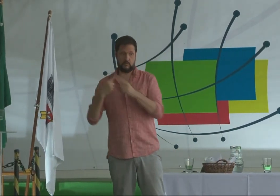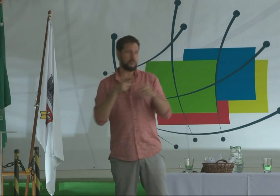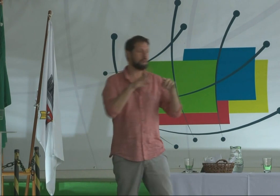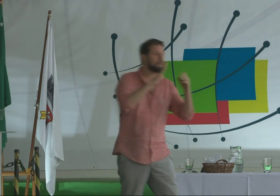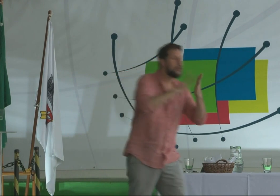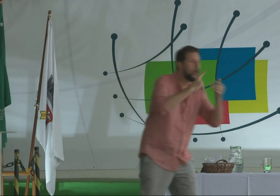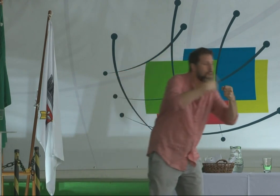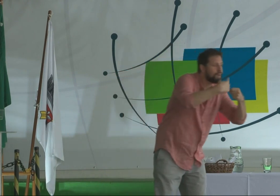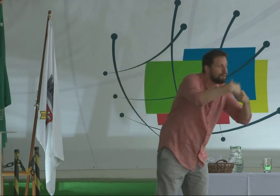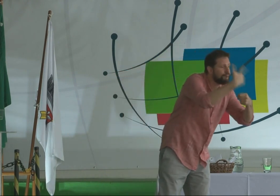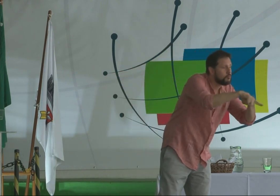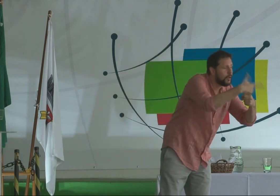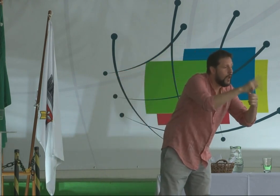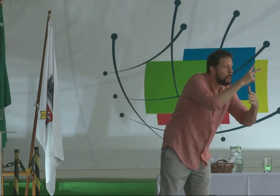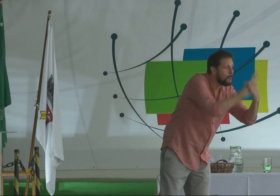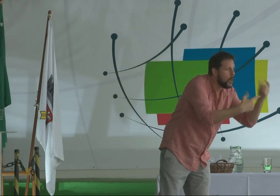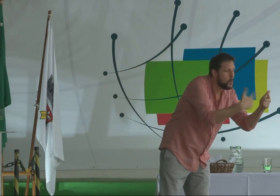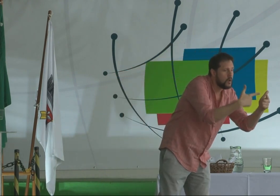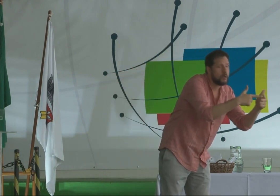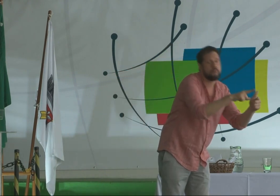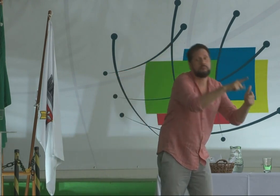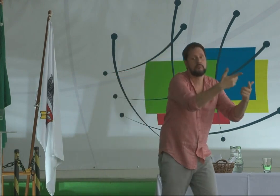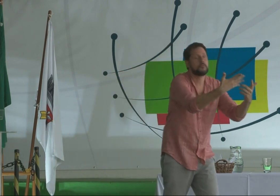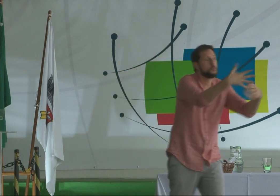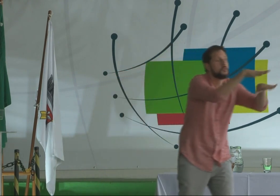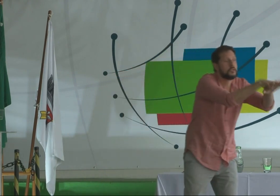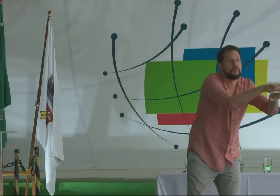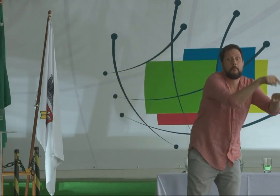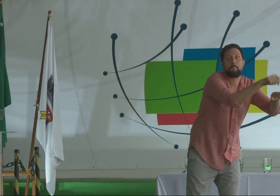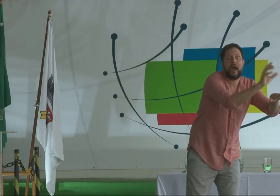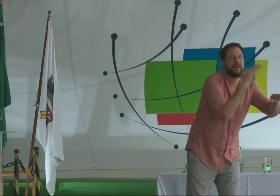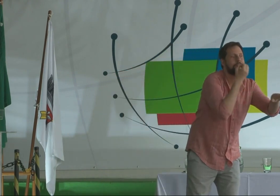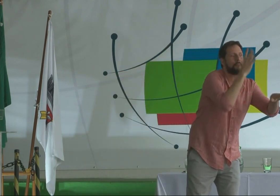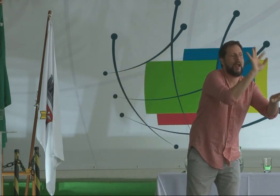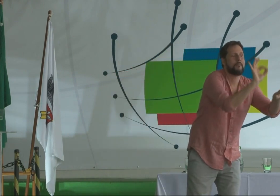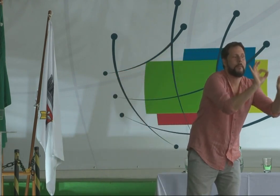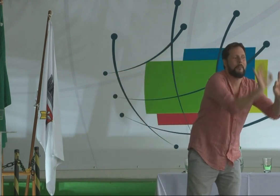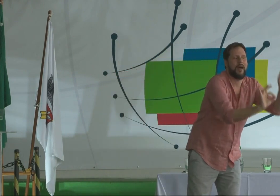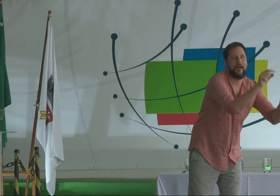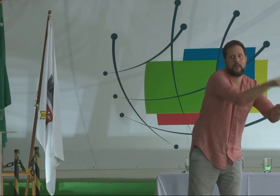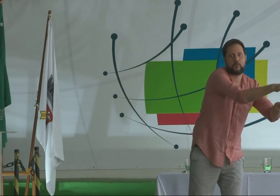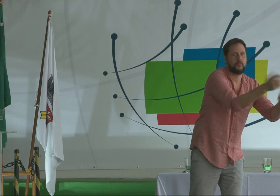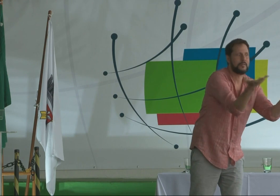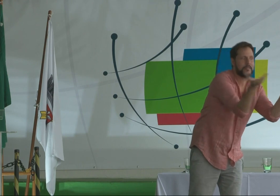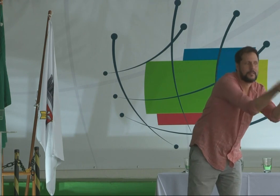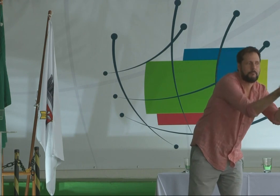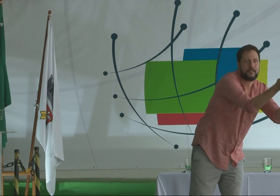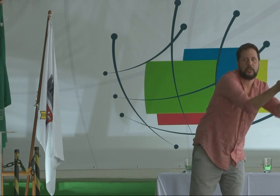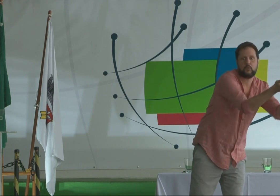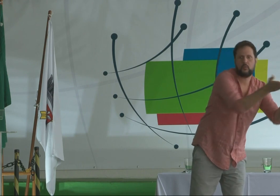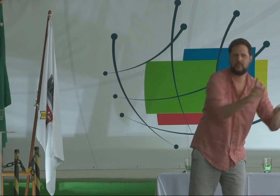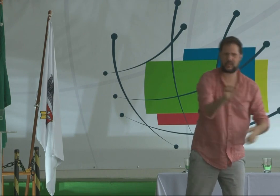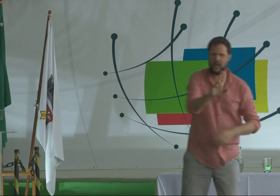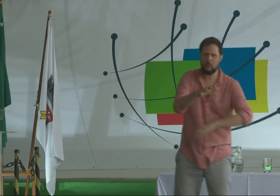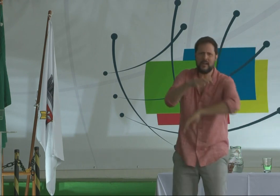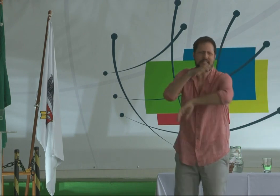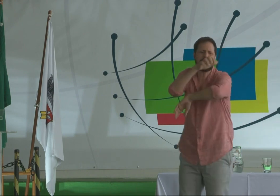e eu tenho uma escola de linguagem. E, a partir de então, eu decido por qual eu vou me sentir melhor, qual vai ser minha melhor possibilidade de atentar nesse momento.